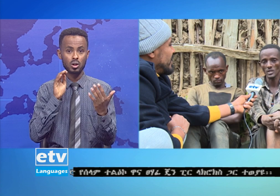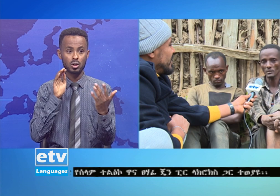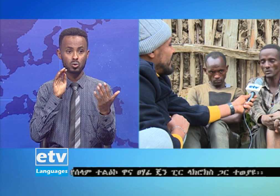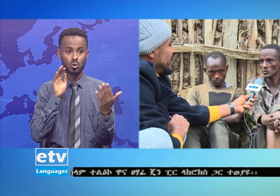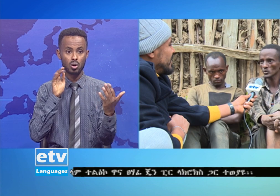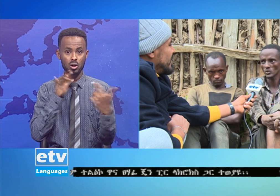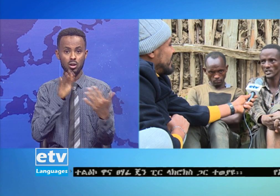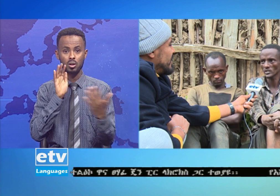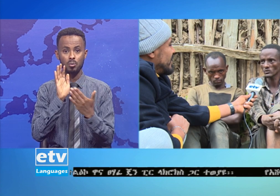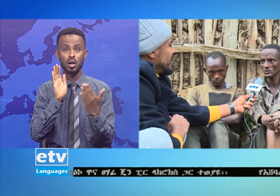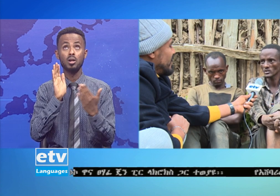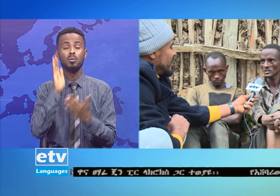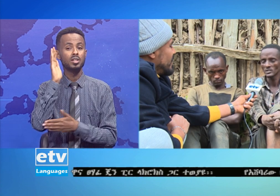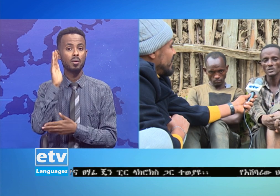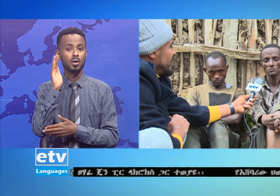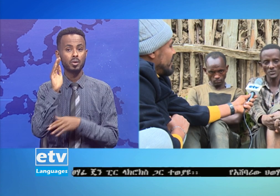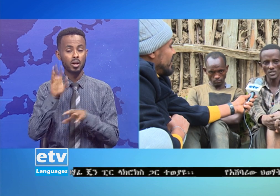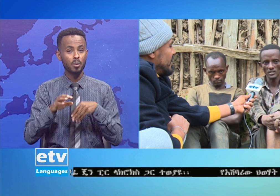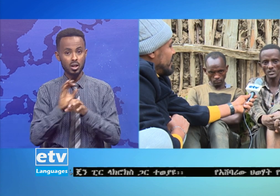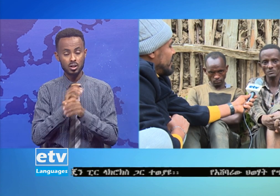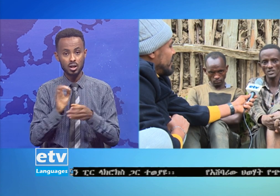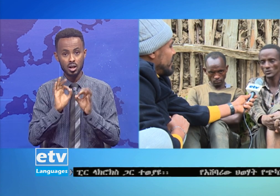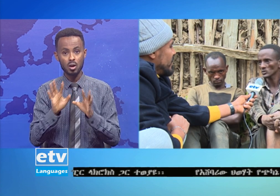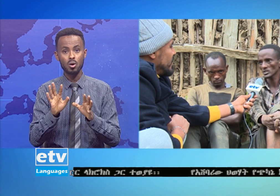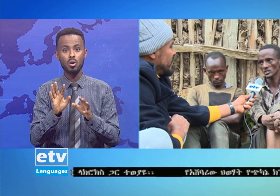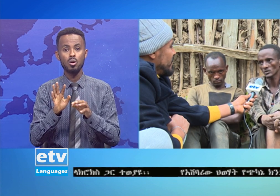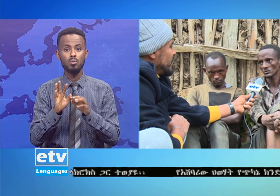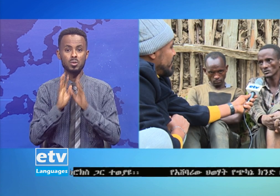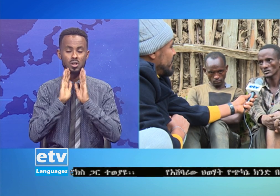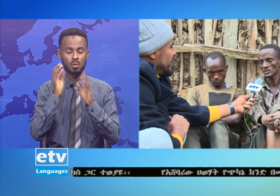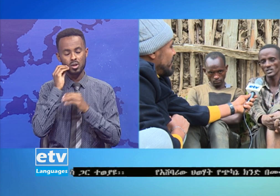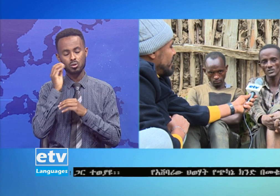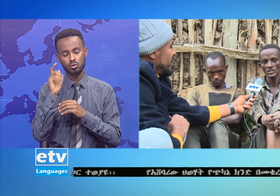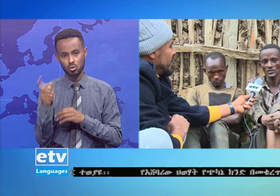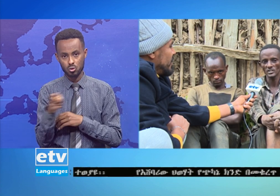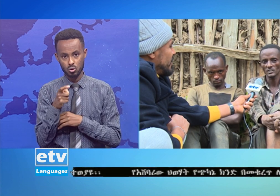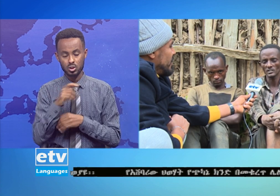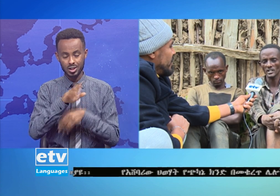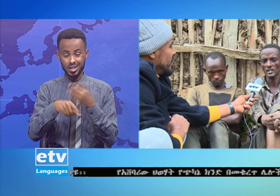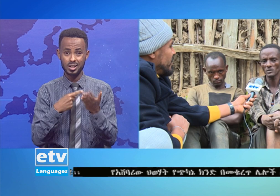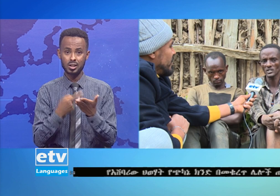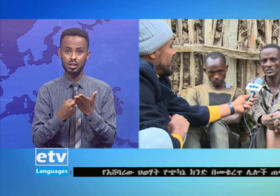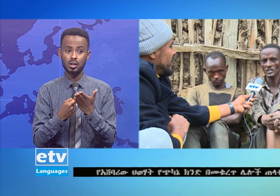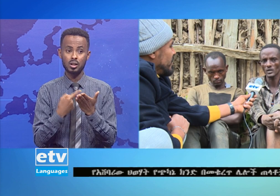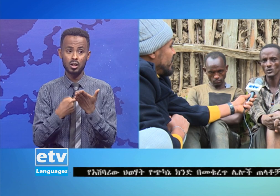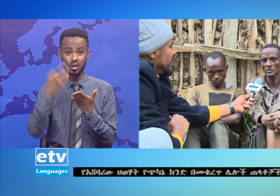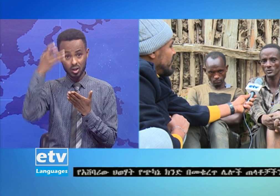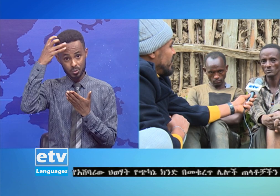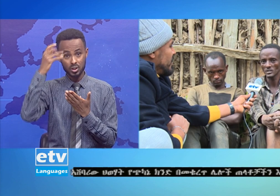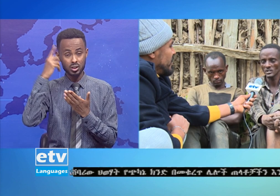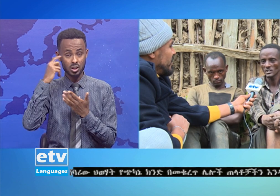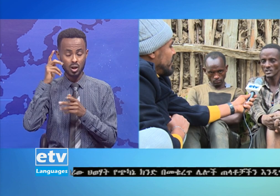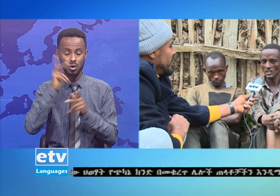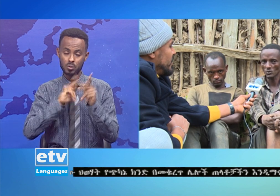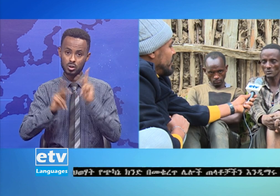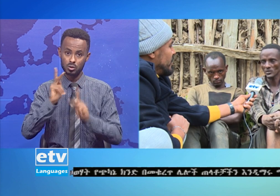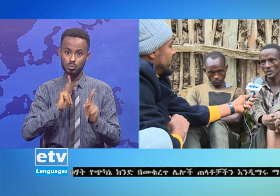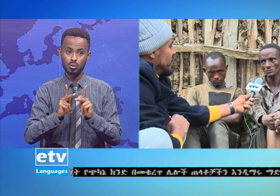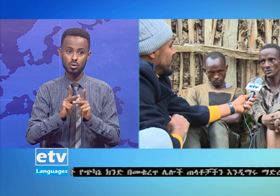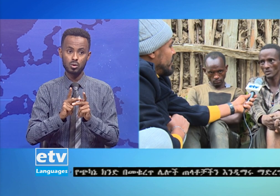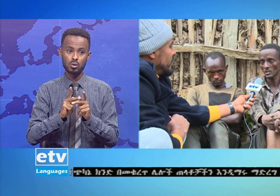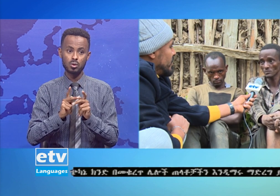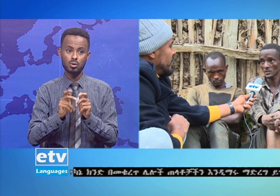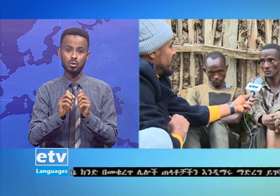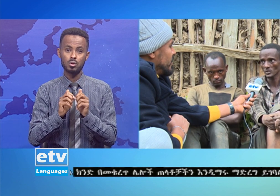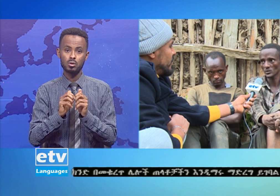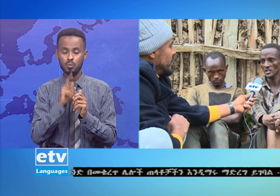ራሱ በእግዚአብሔር ሁናኔ ነው፣ በስርዓት ህገ መንግስቱም ክልክል ነው። ስለዚህ ይሄ መንግስት ትግራይ ወይም ህዝብ ዳግሞ